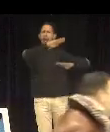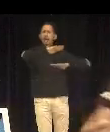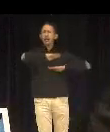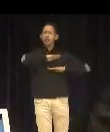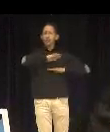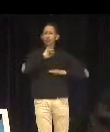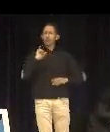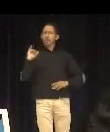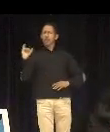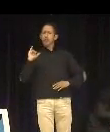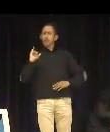واحد منا.